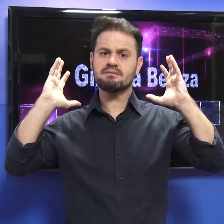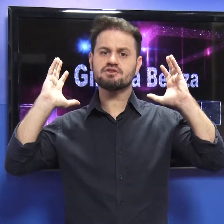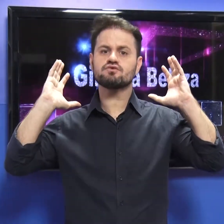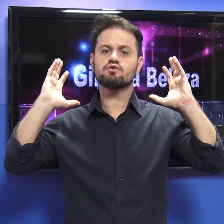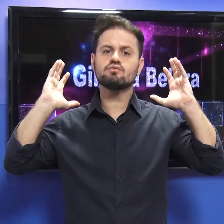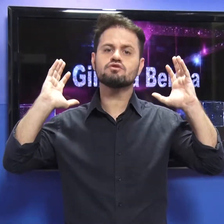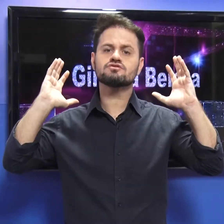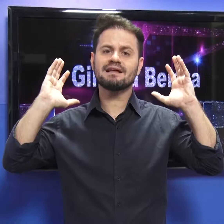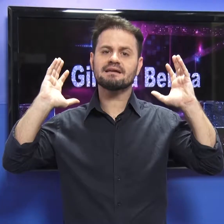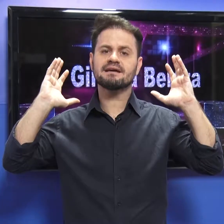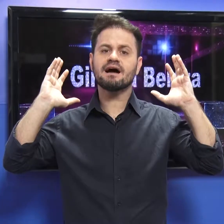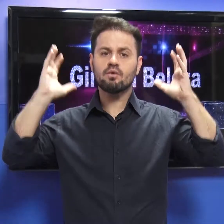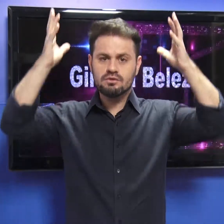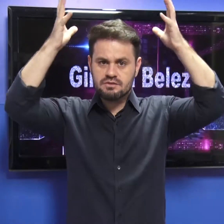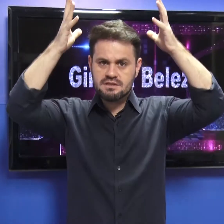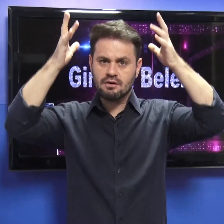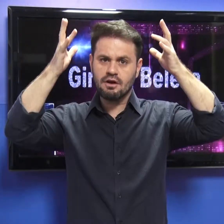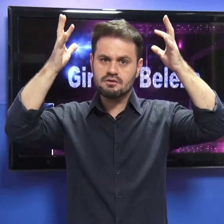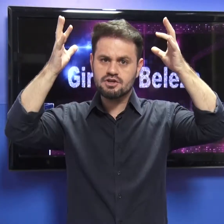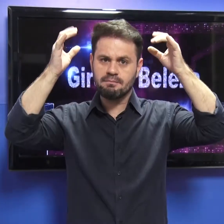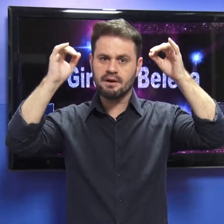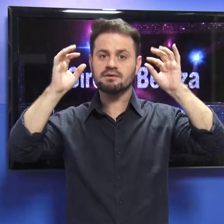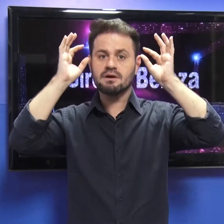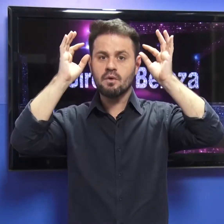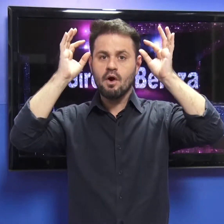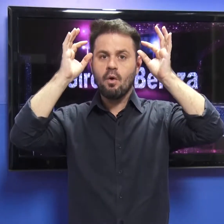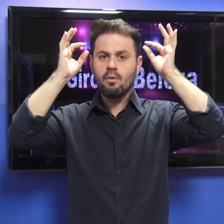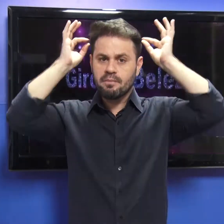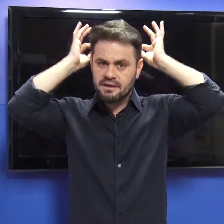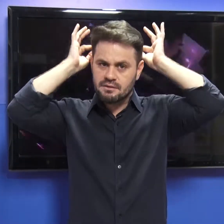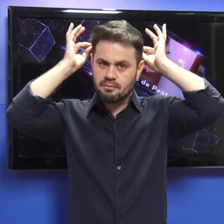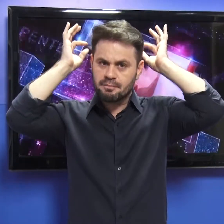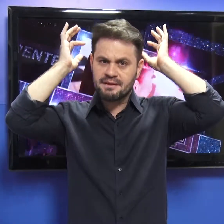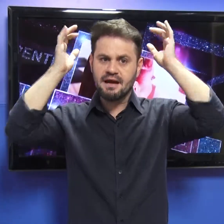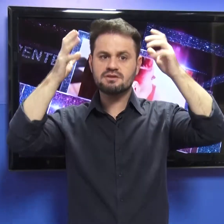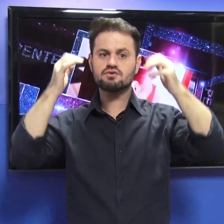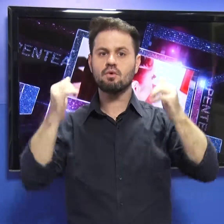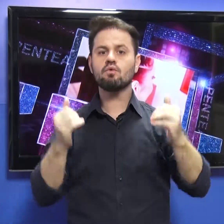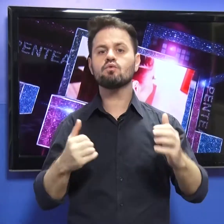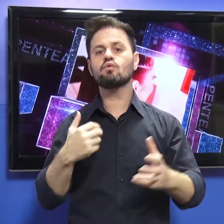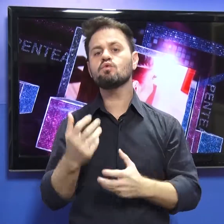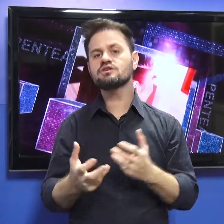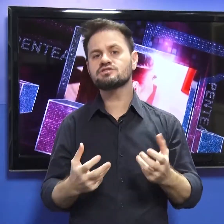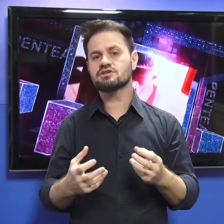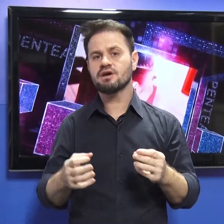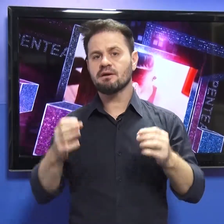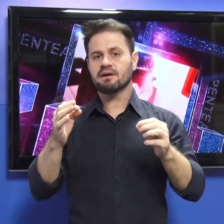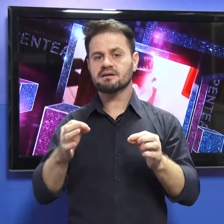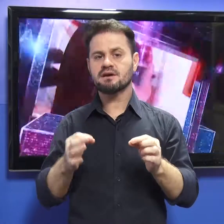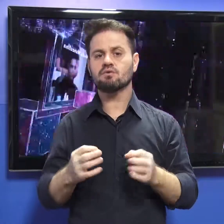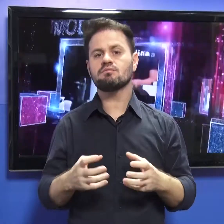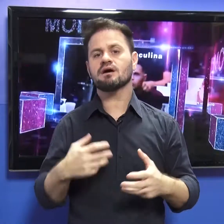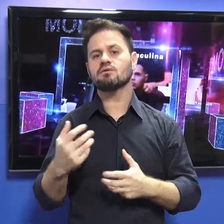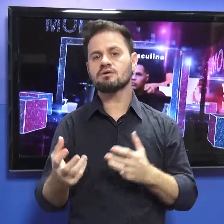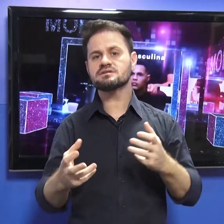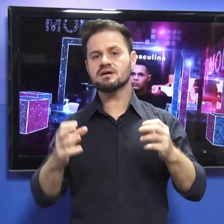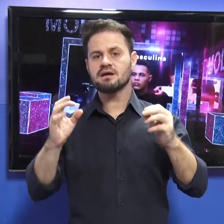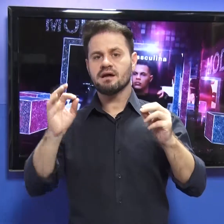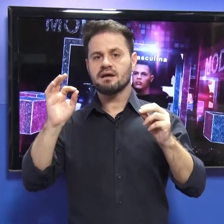volumoso lateral quando você coloca o chapéu então o prendam um pedaço ou cuide para que alguma coisa é